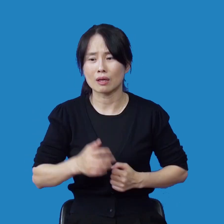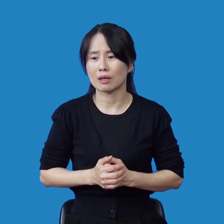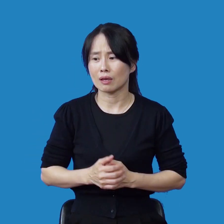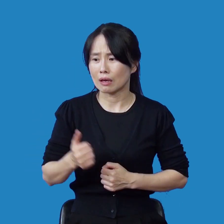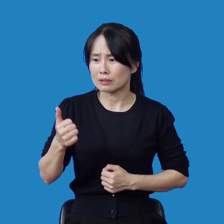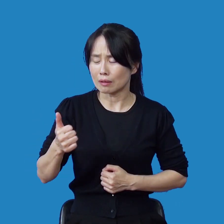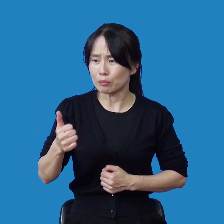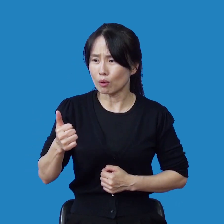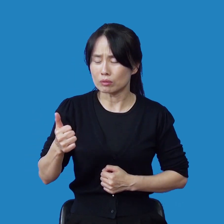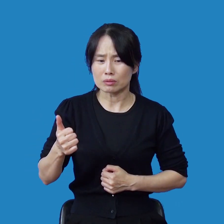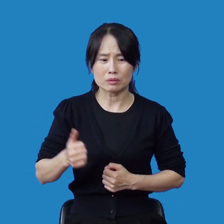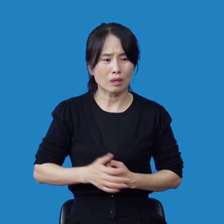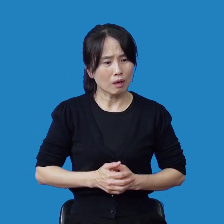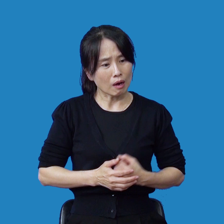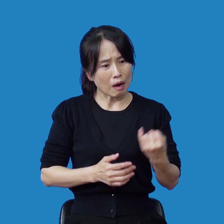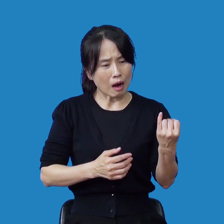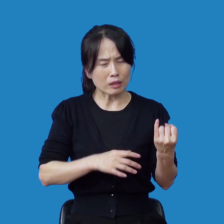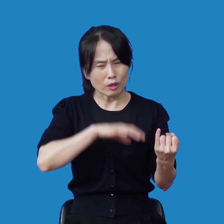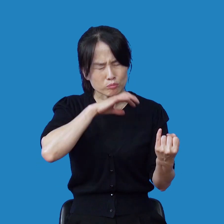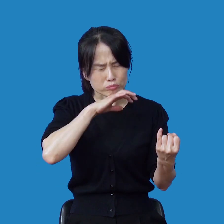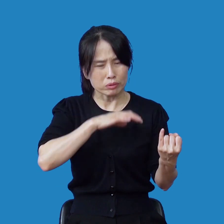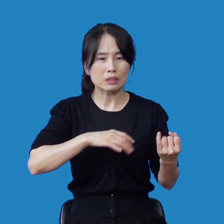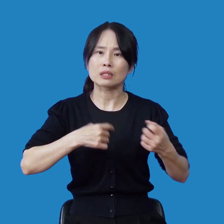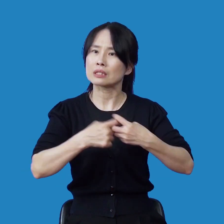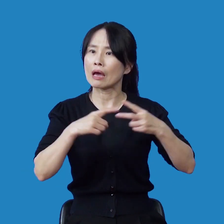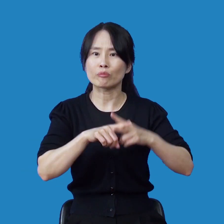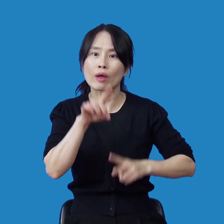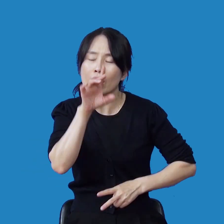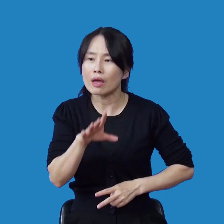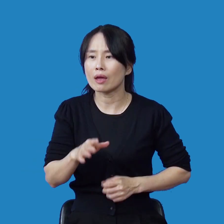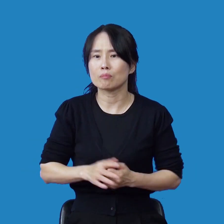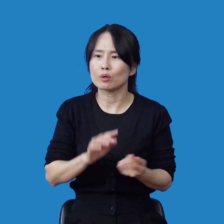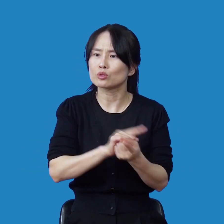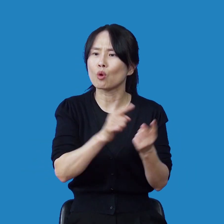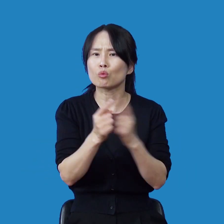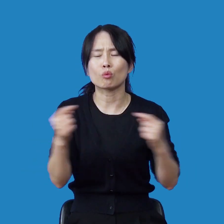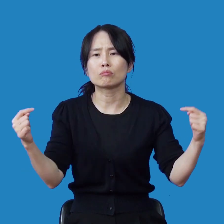저 불만하는지 모르겠다고 하고, 서로 통하지가 않습니다.